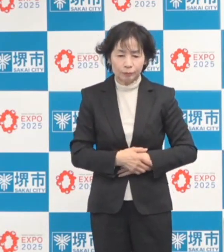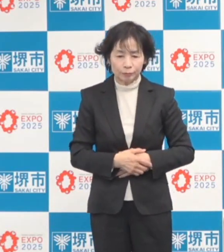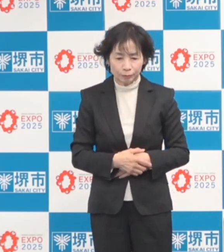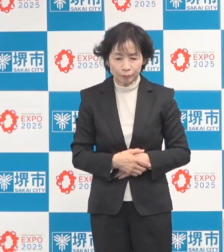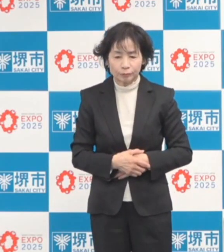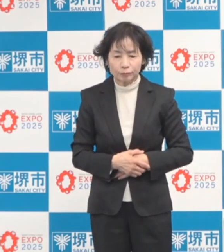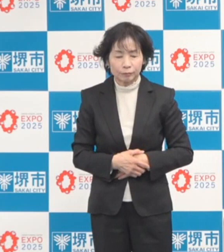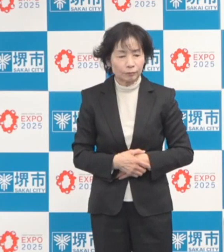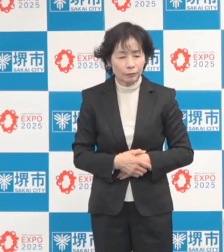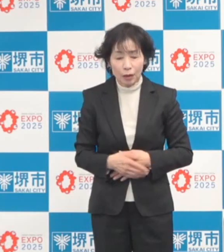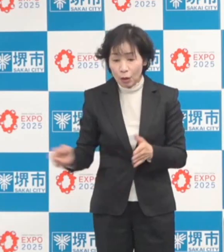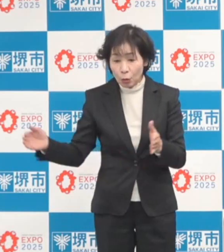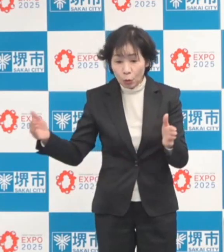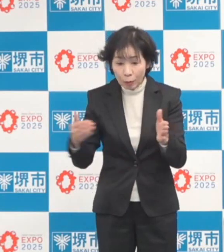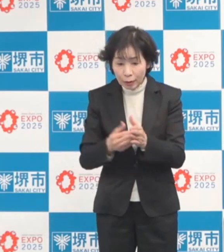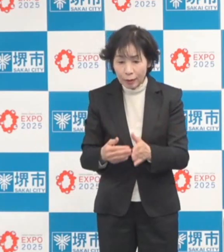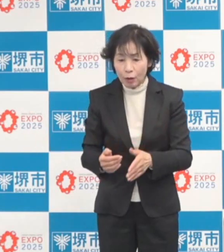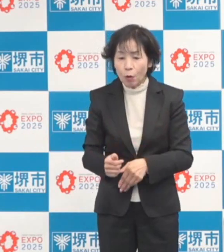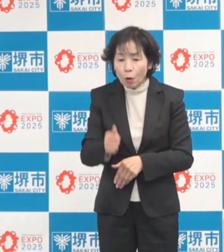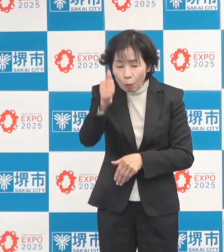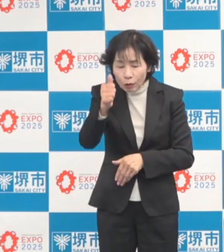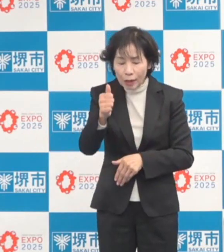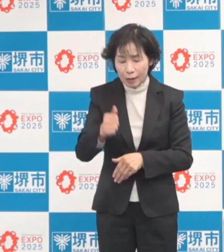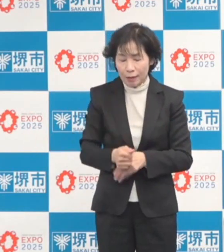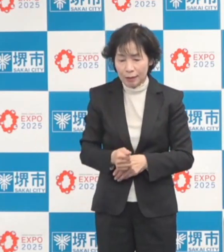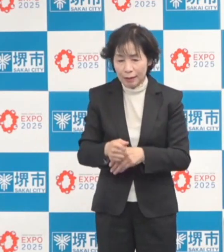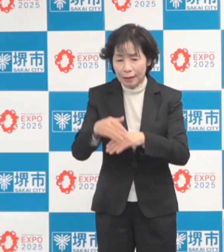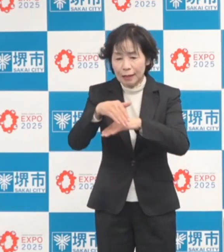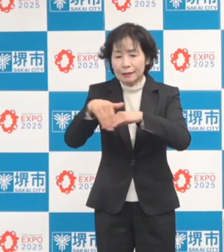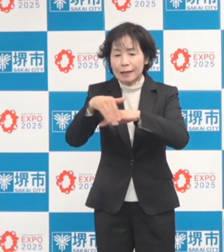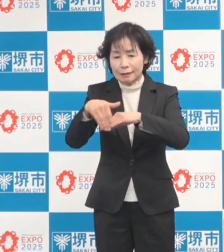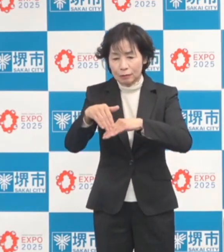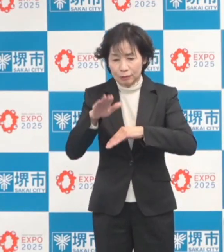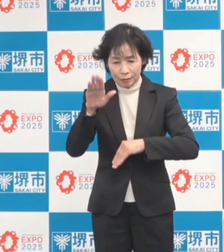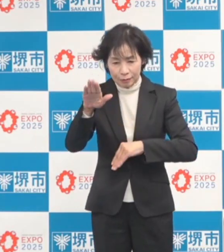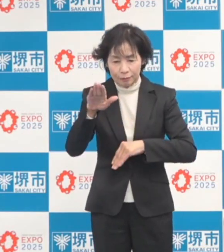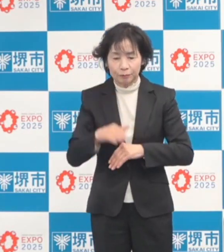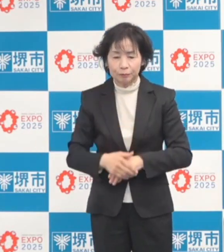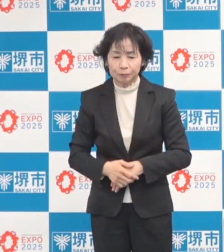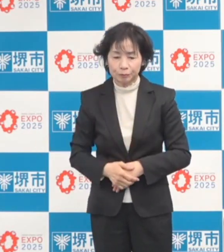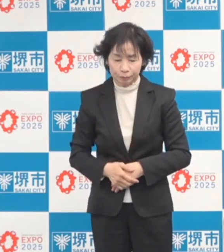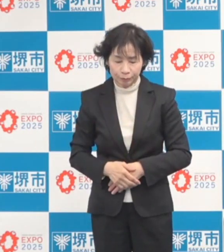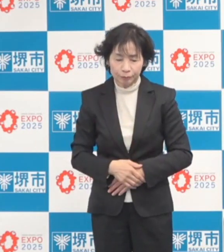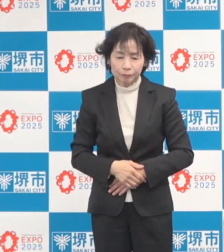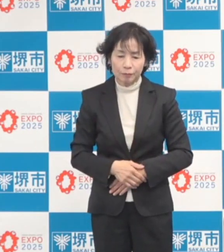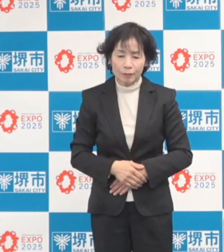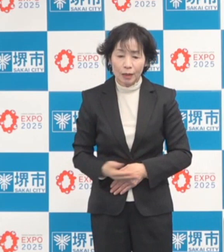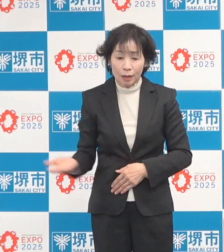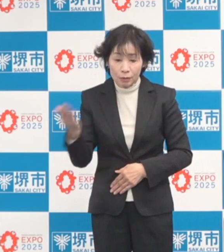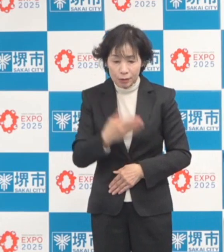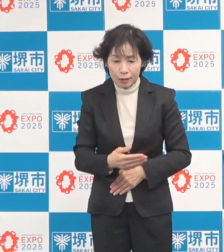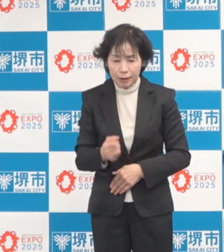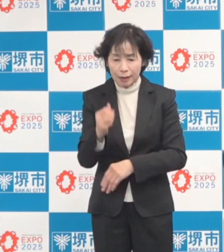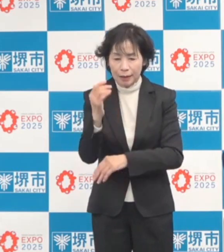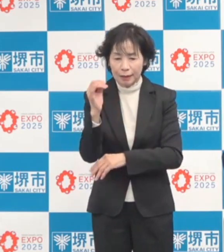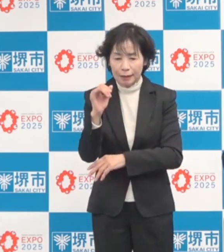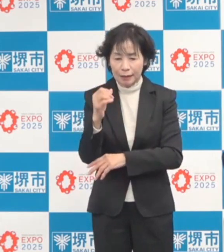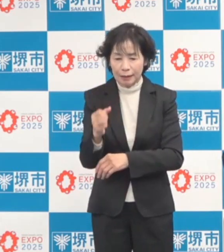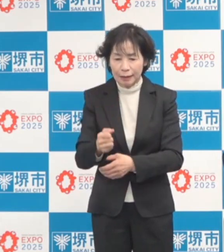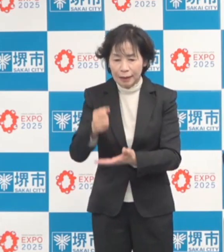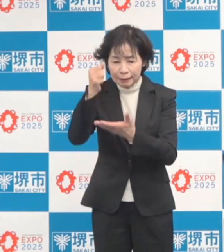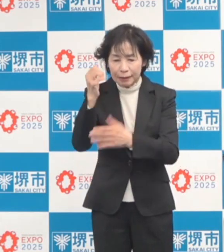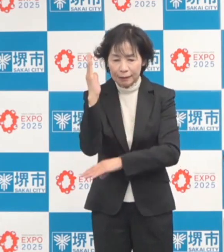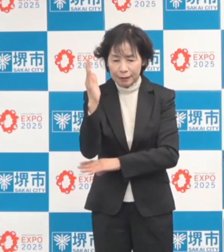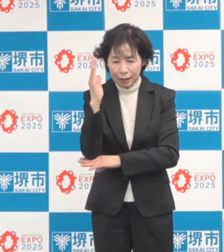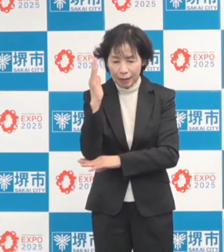はい、ここまでが主な施策についてです。はい、続きまして財政収支の見通し